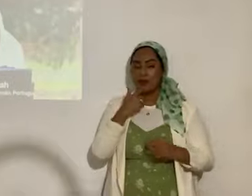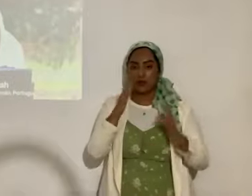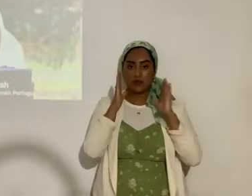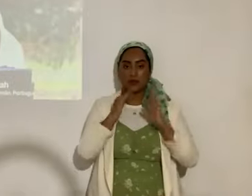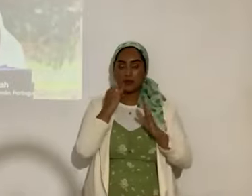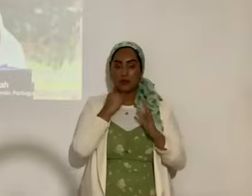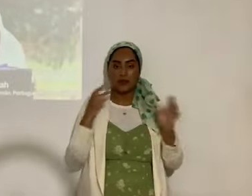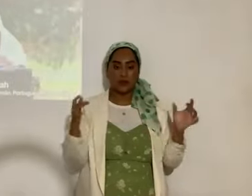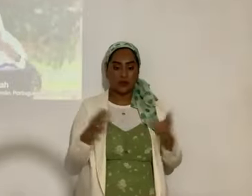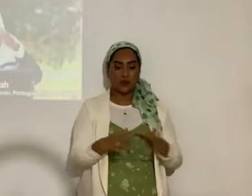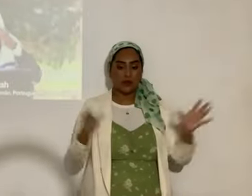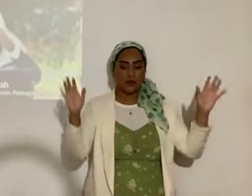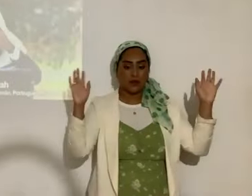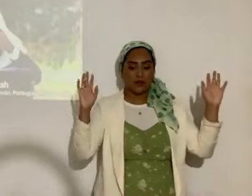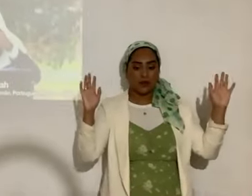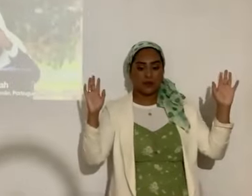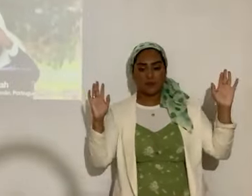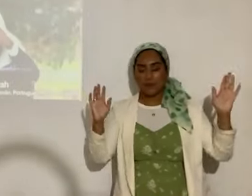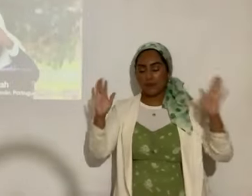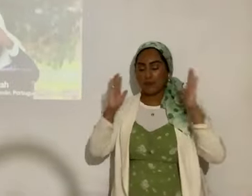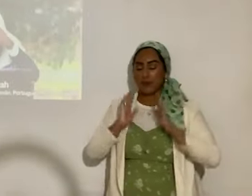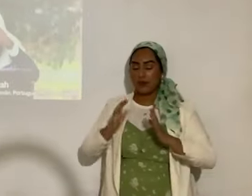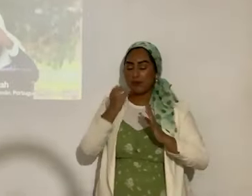Israel todos juntos omen